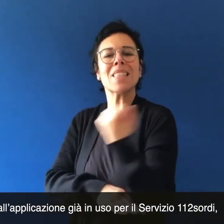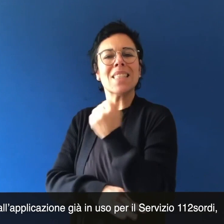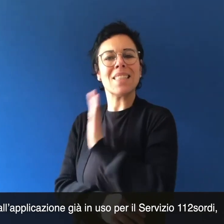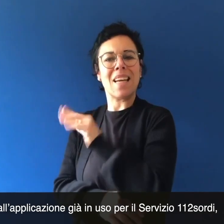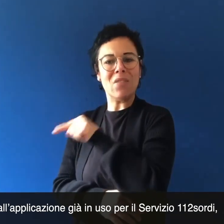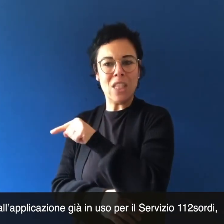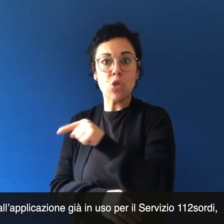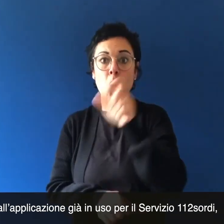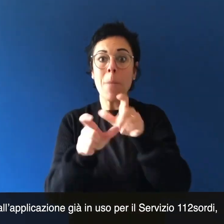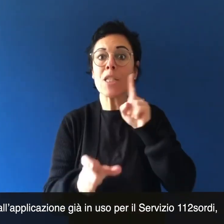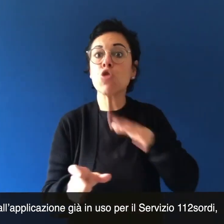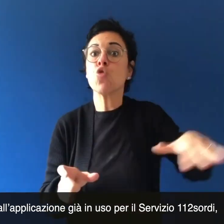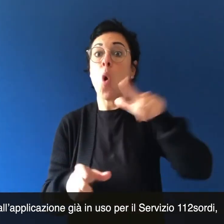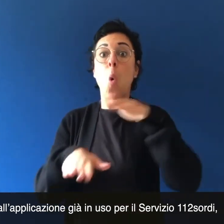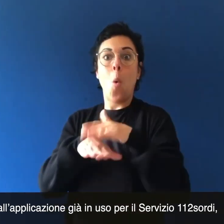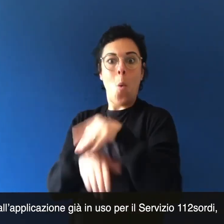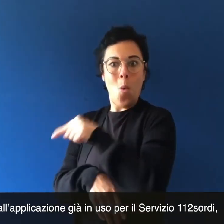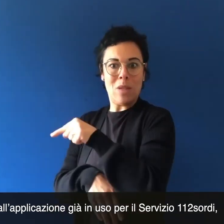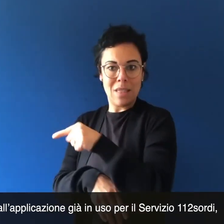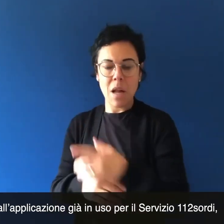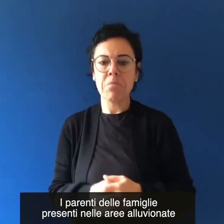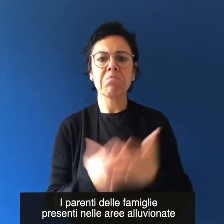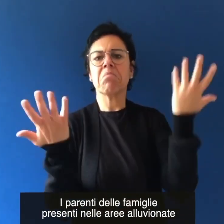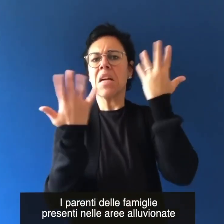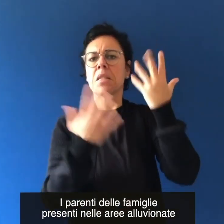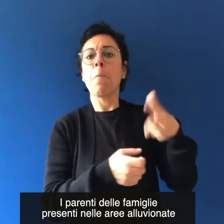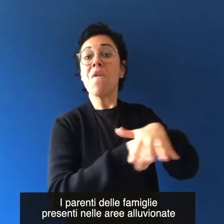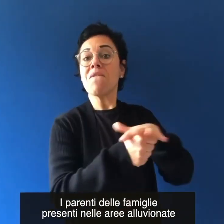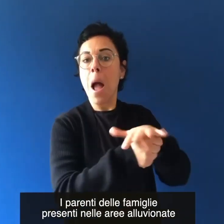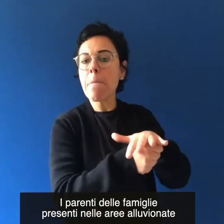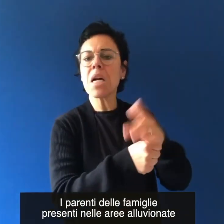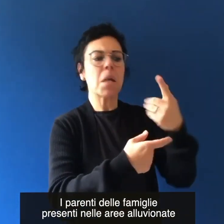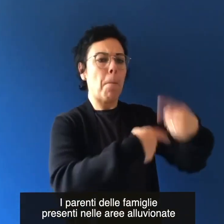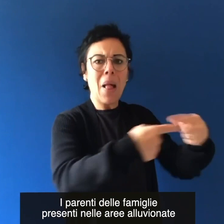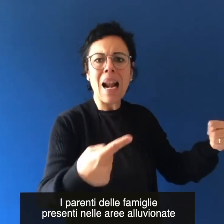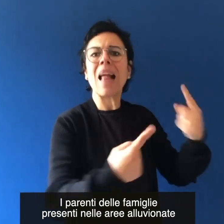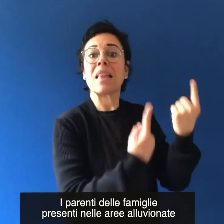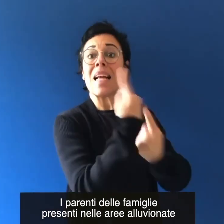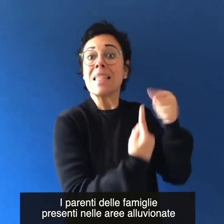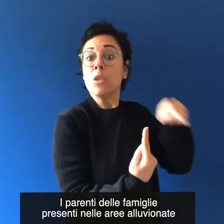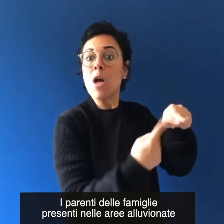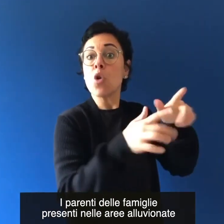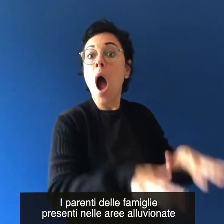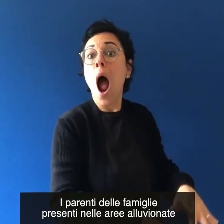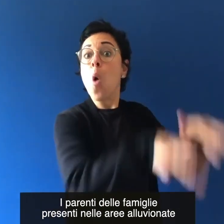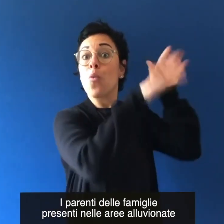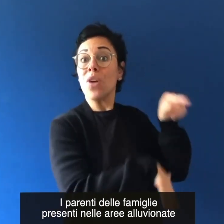'applicazione già in uso per il servizio 112 sordi. I parenti delle famiglie presenti nelle aree